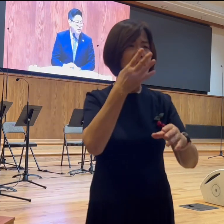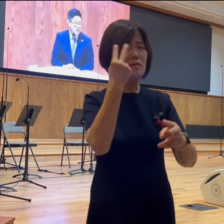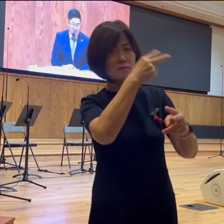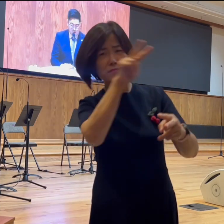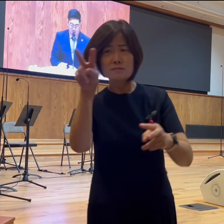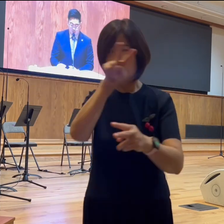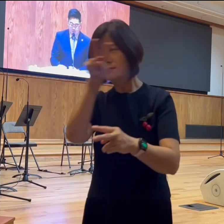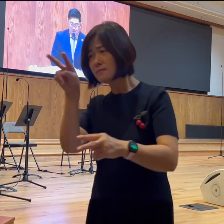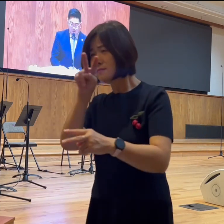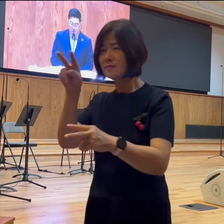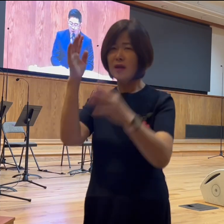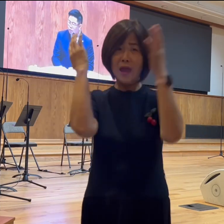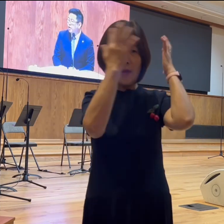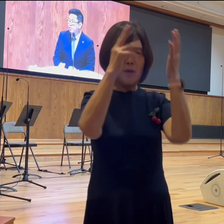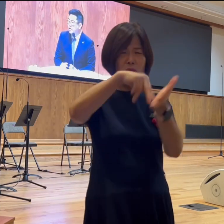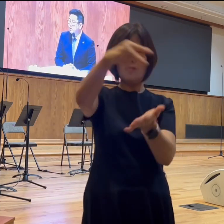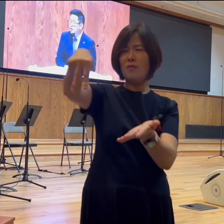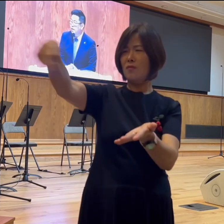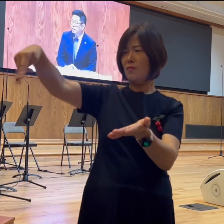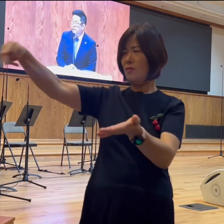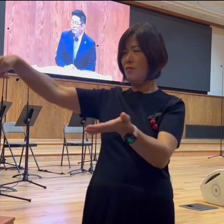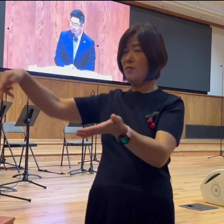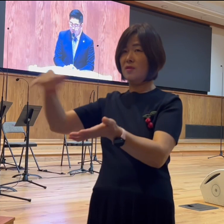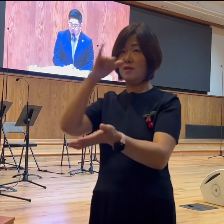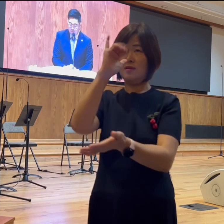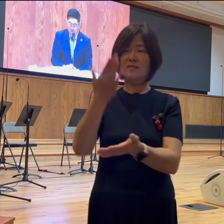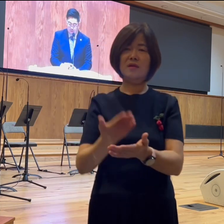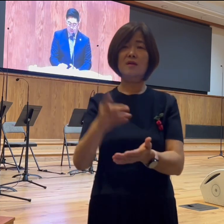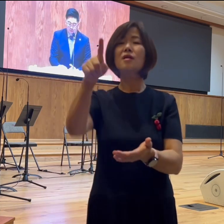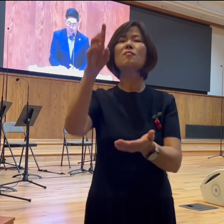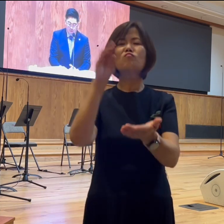있어요. 그게 우리의 문제입니다.